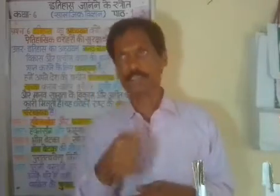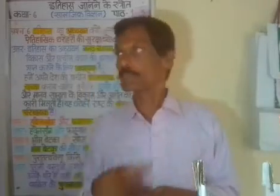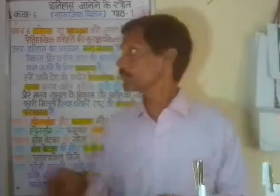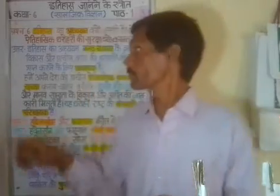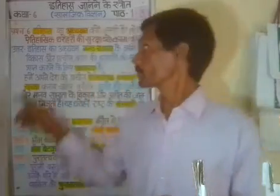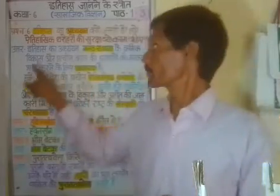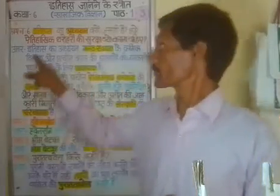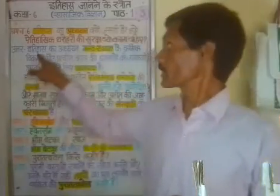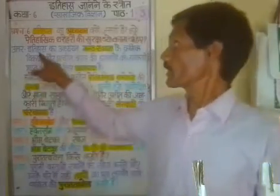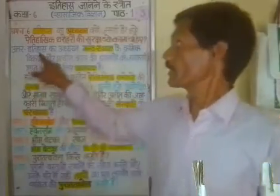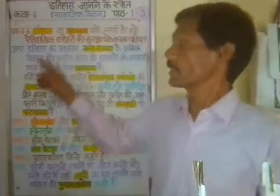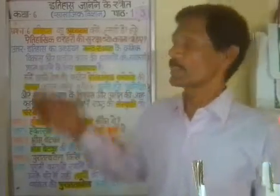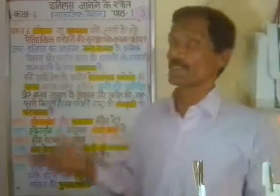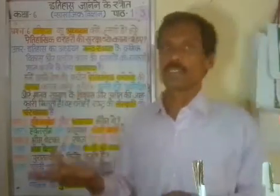हैं।